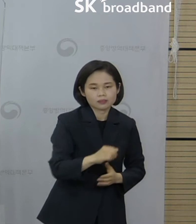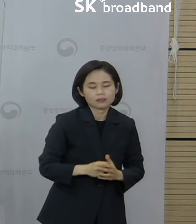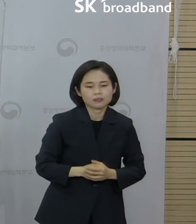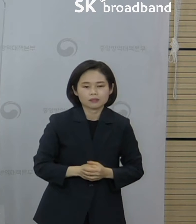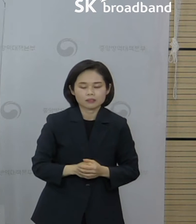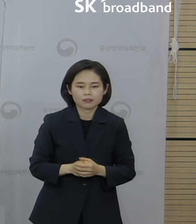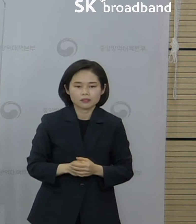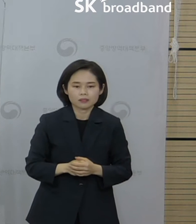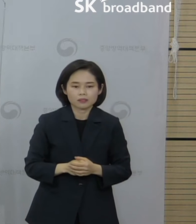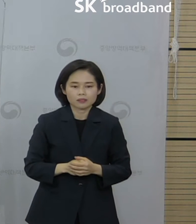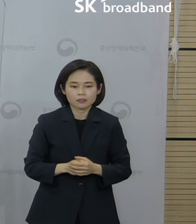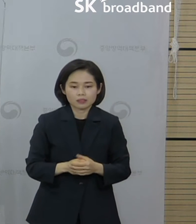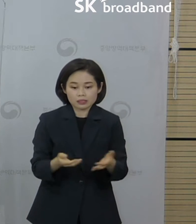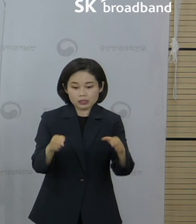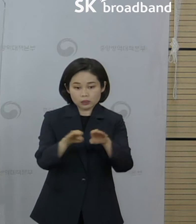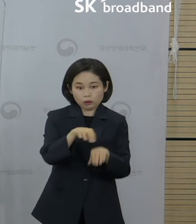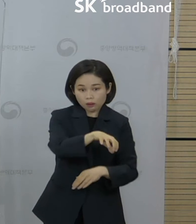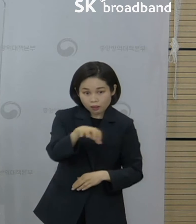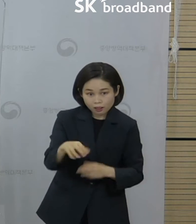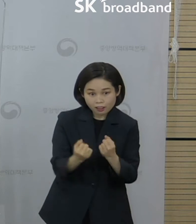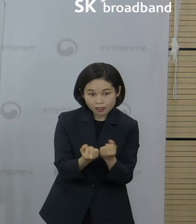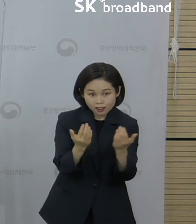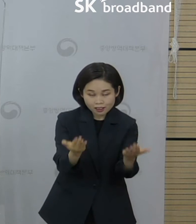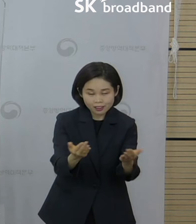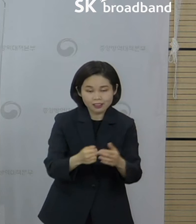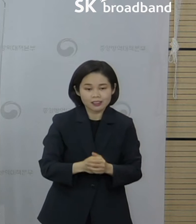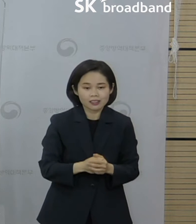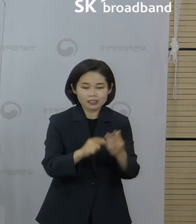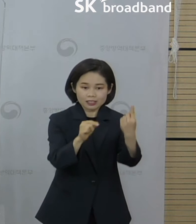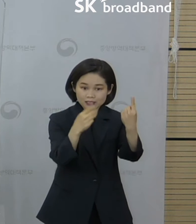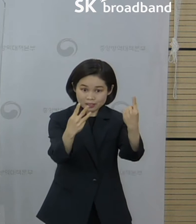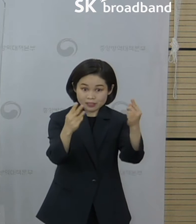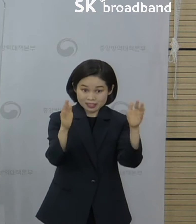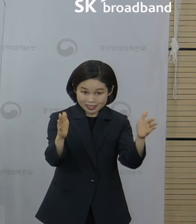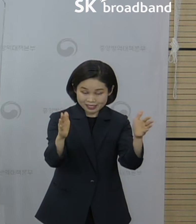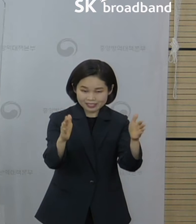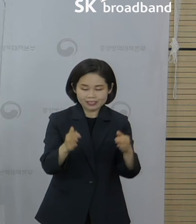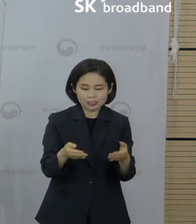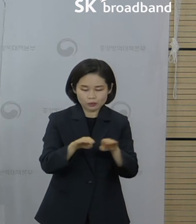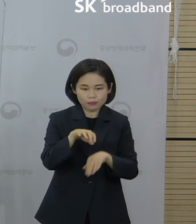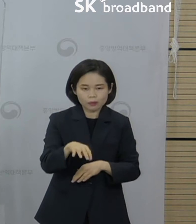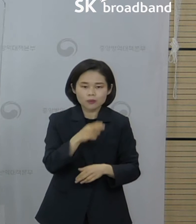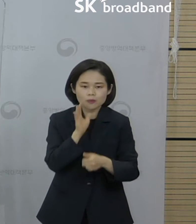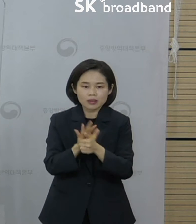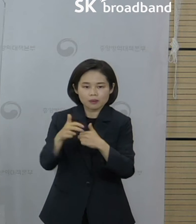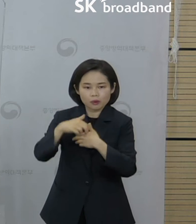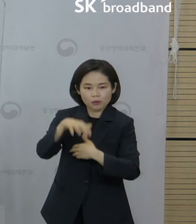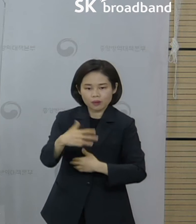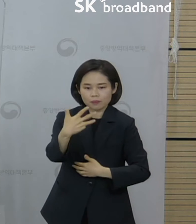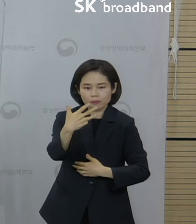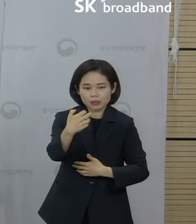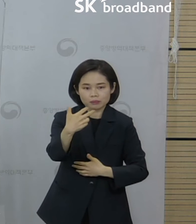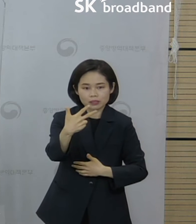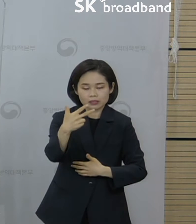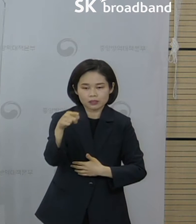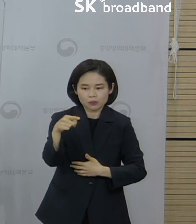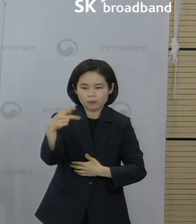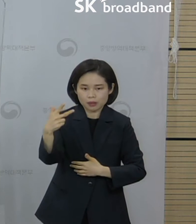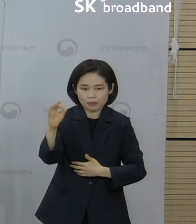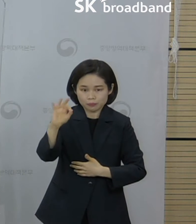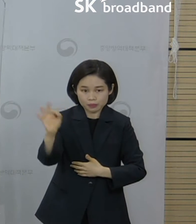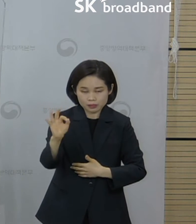85.3%였습니다. 기관 및 대상자별로 1분기의 접종률을 보면 요양병원이